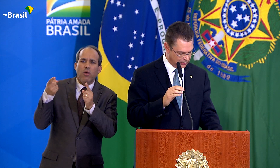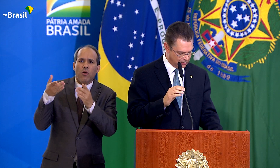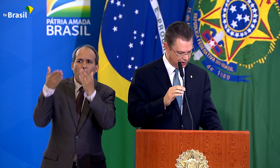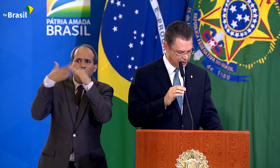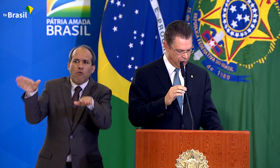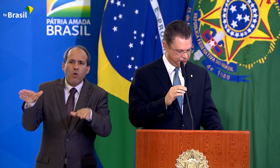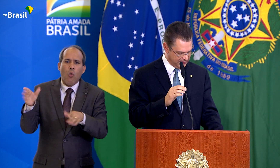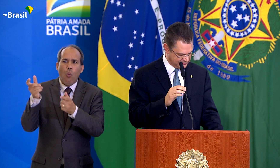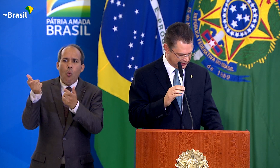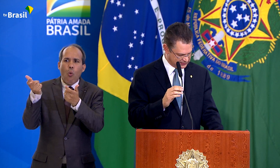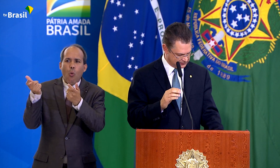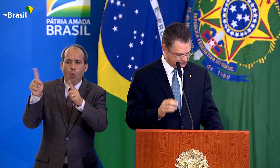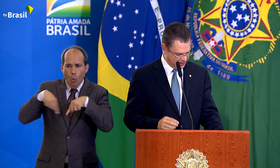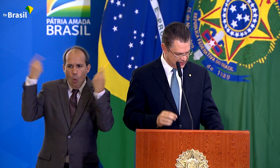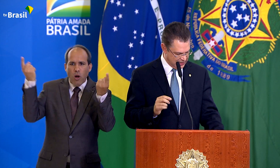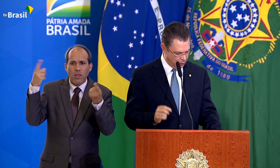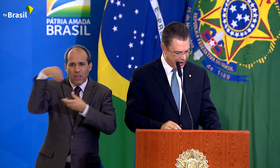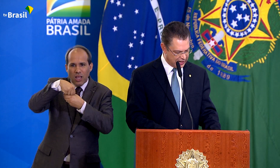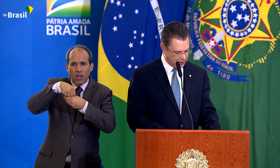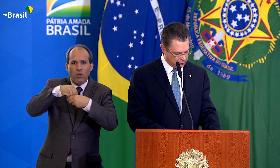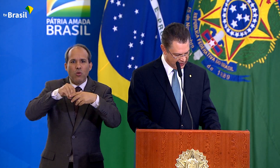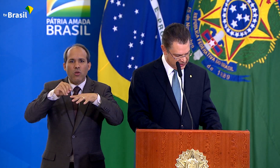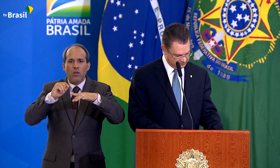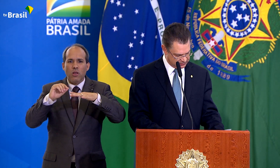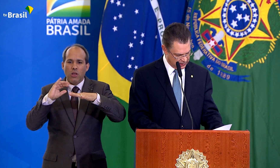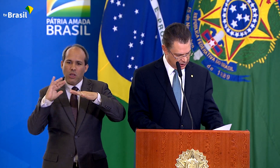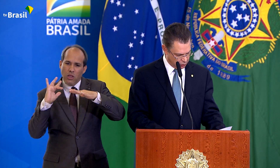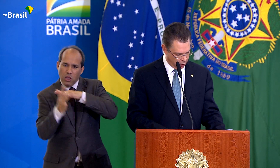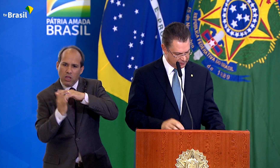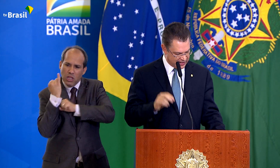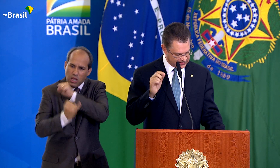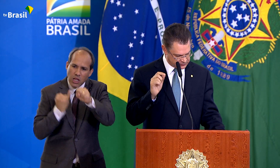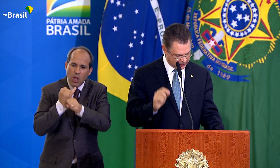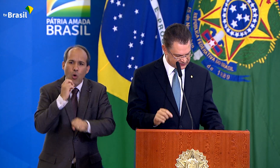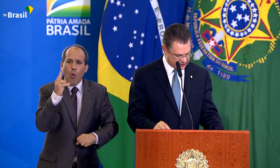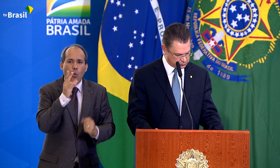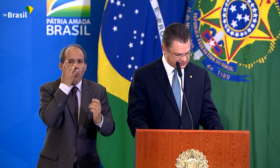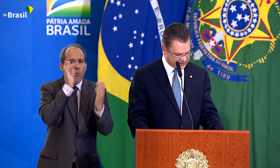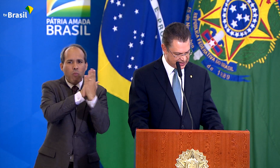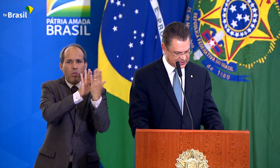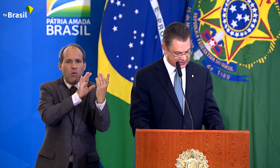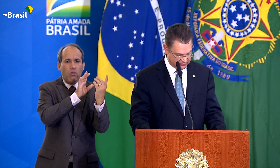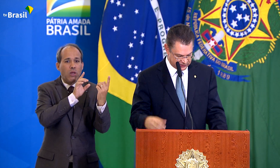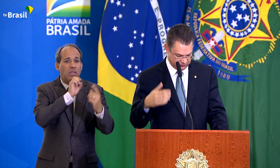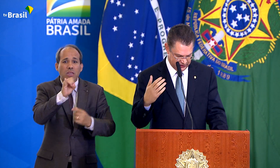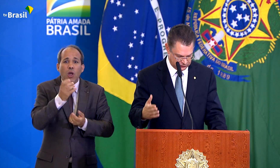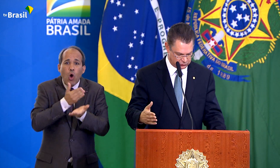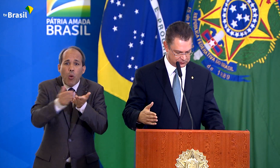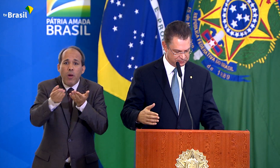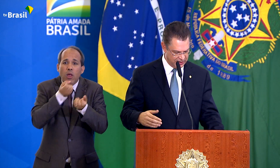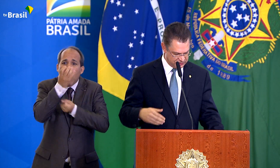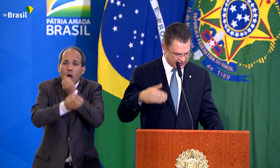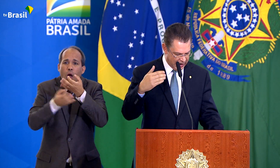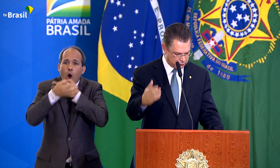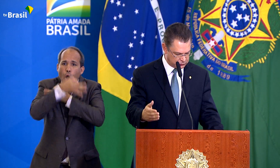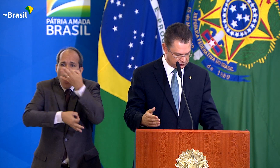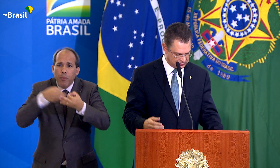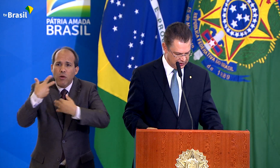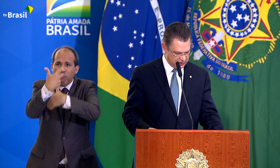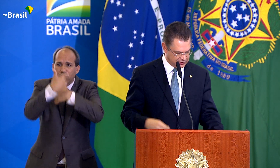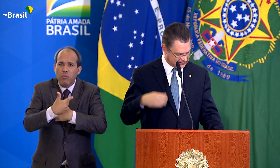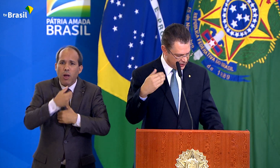virtuais eu físicas não raro alguém começa a expressar suas ideias através de vídeos